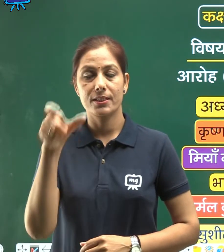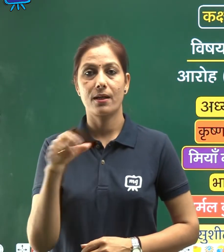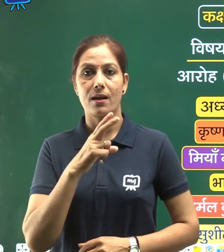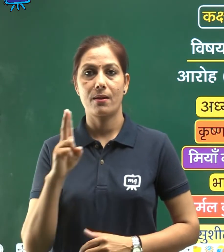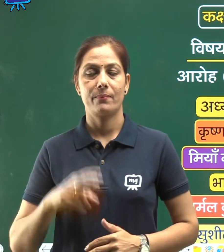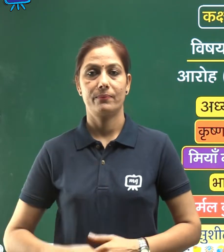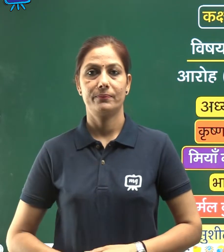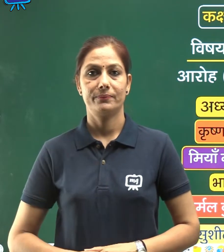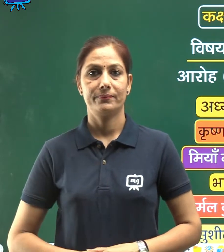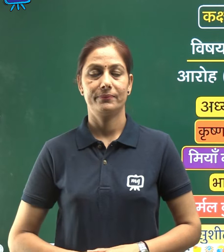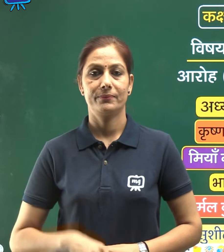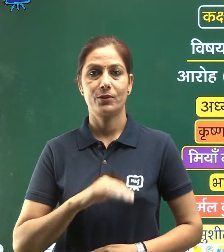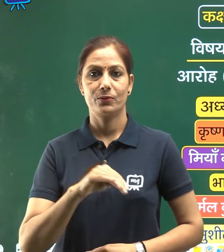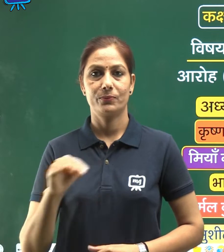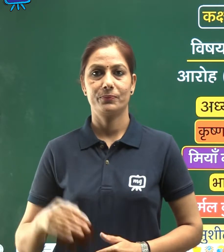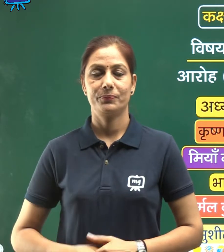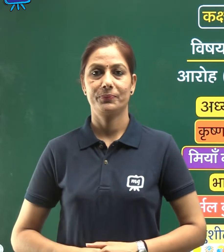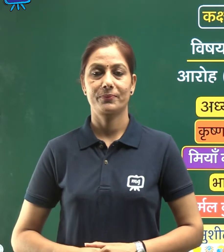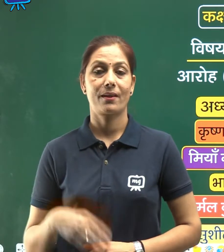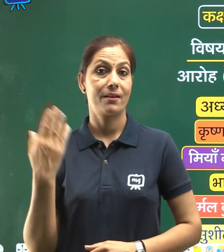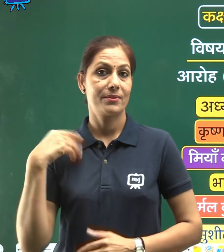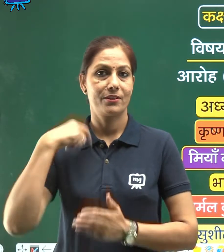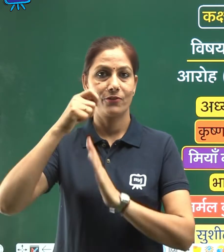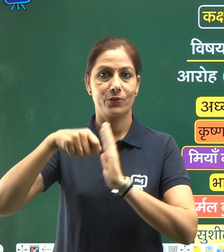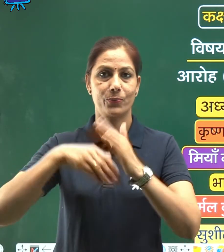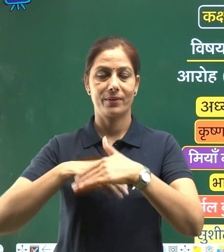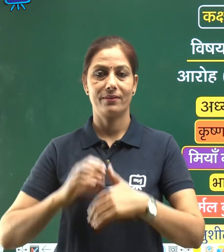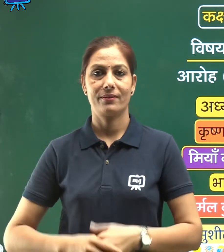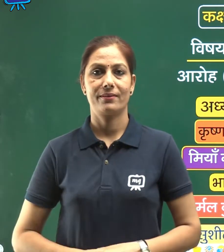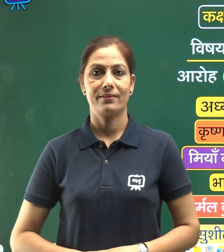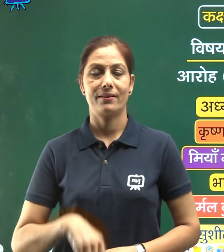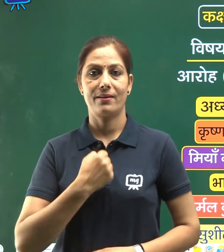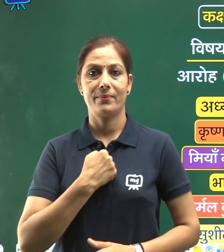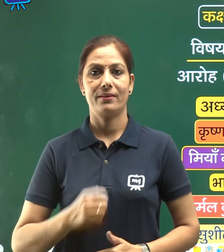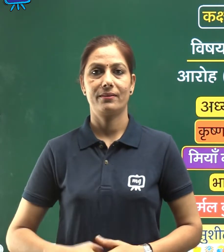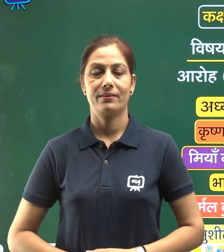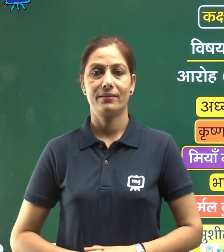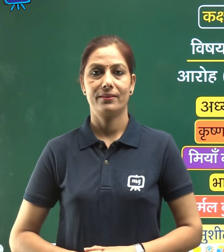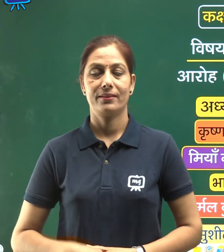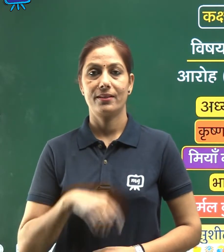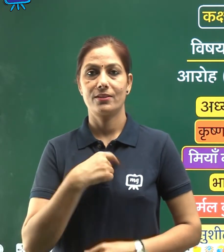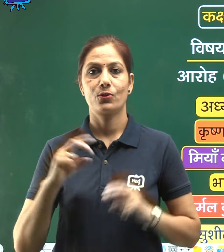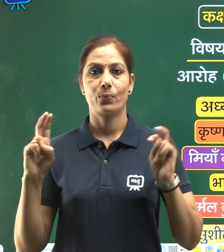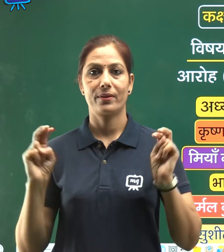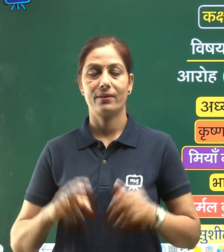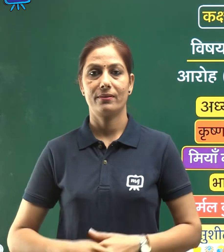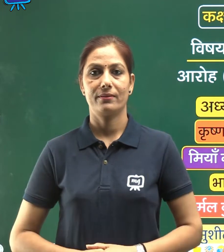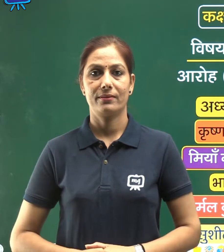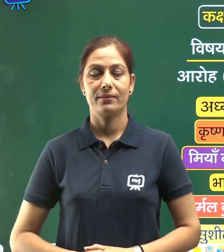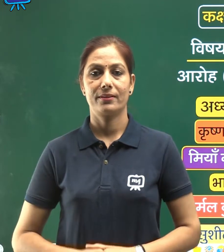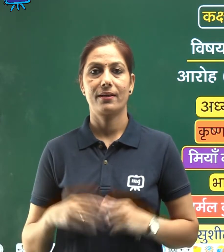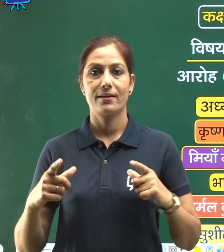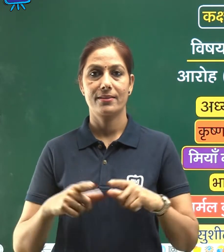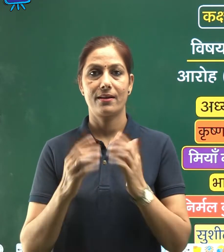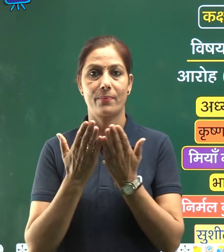नसीरुद्दीन। बच्चों, पिछले वीडियो में हमने इस अध्याय का